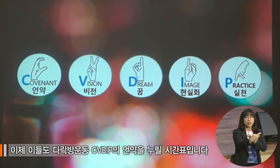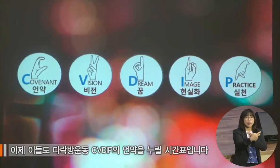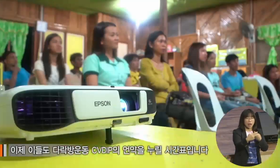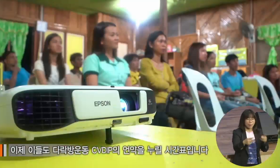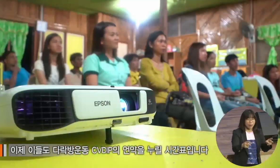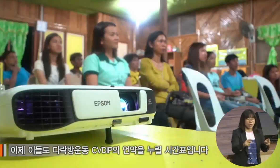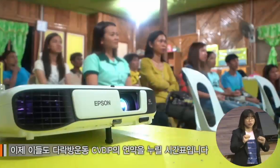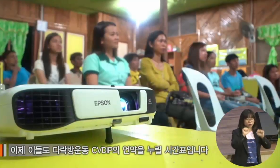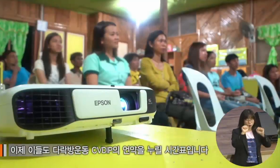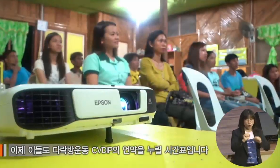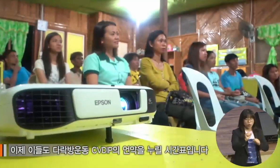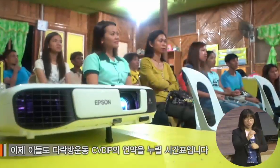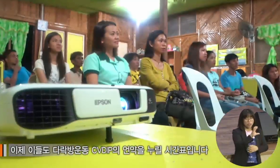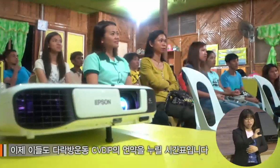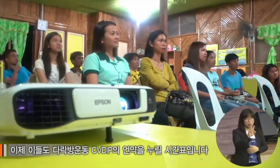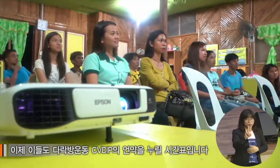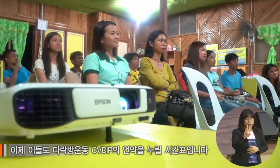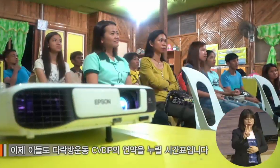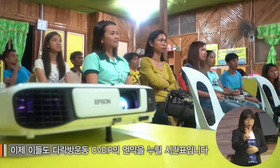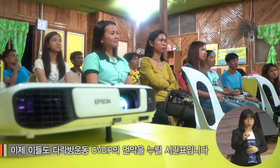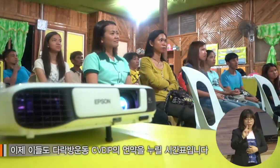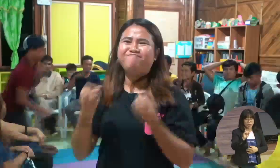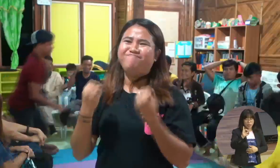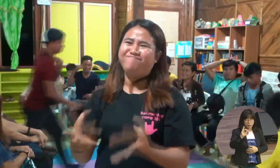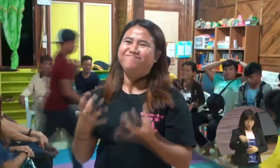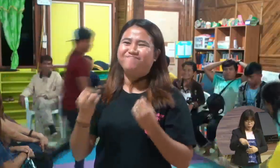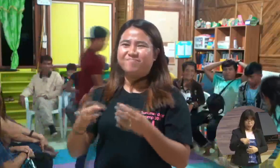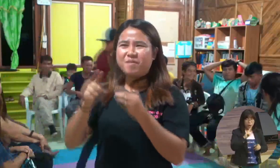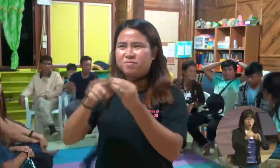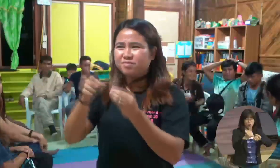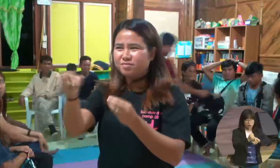CBDIP의 언약을 누릴 시간표입니다.